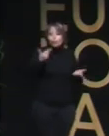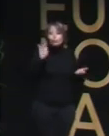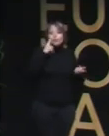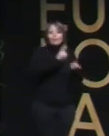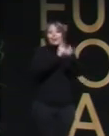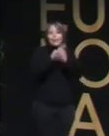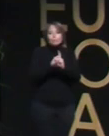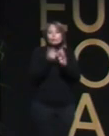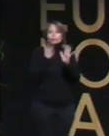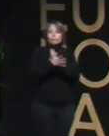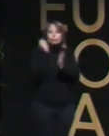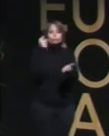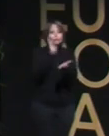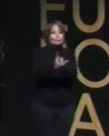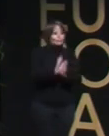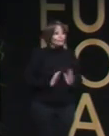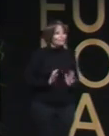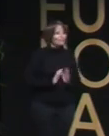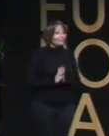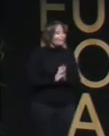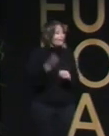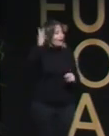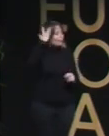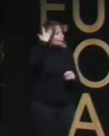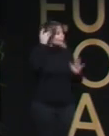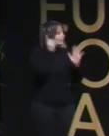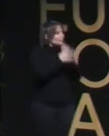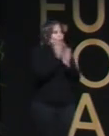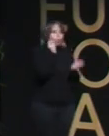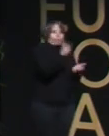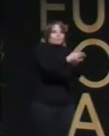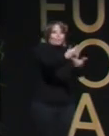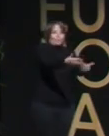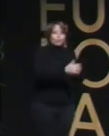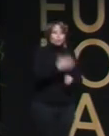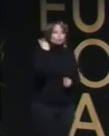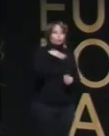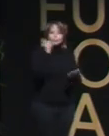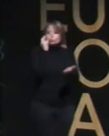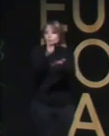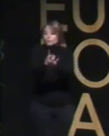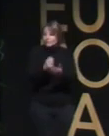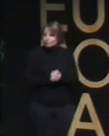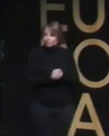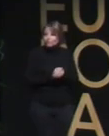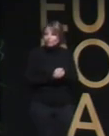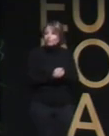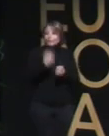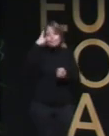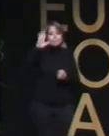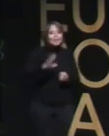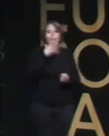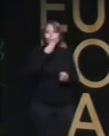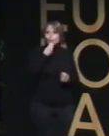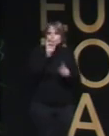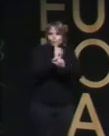es un desafío. O sea, la adolescencia es un desafío, ¿no? El suspenso es un desafío. No sé cómo explicarme con esto, porque sé que suena como muy bonito, pero no lo